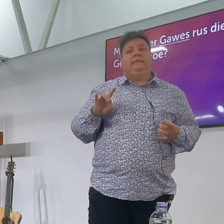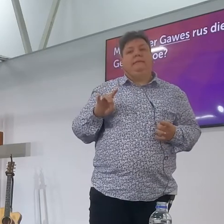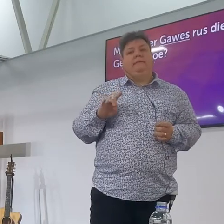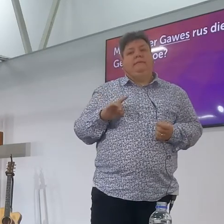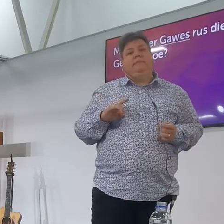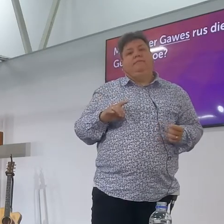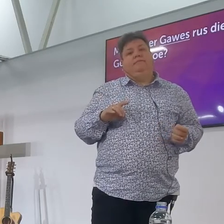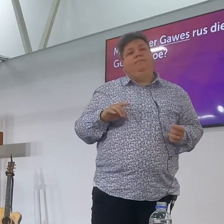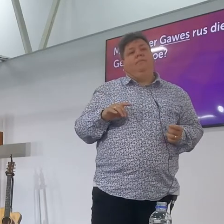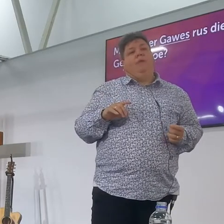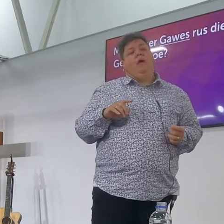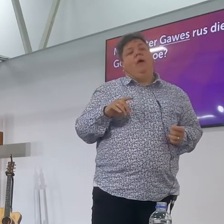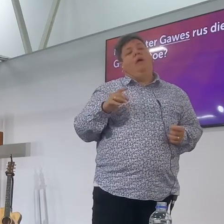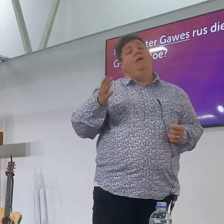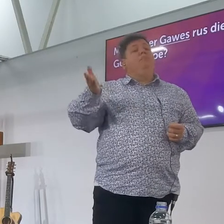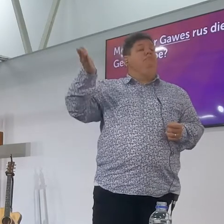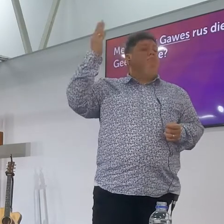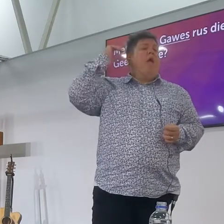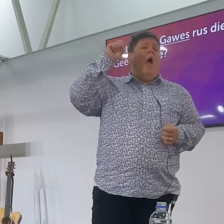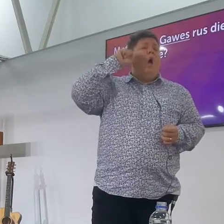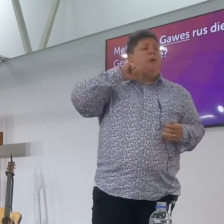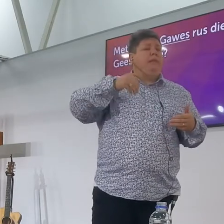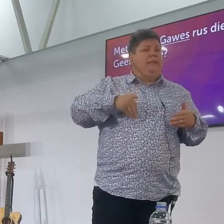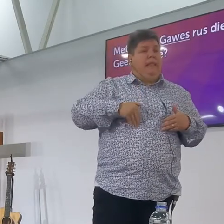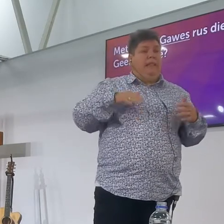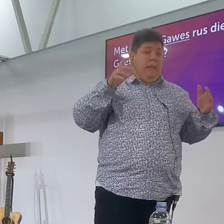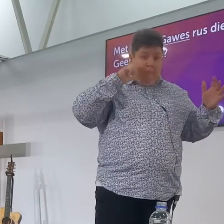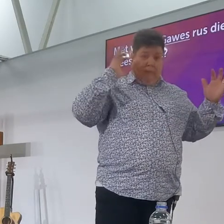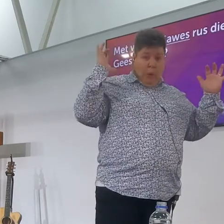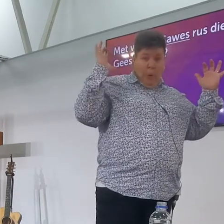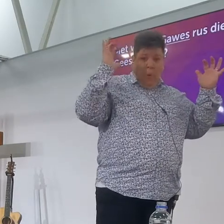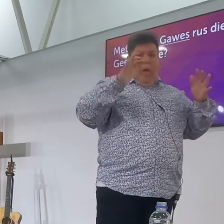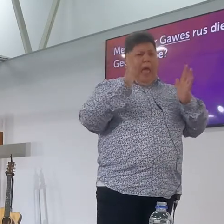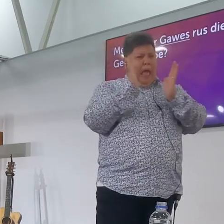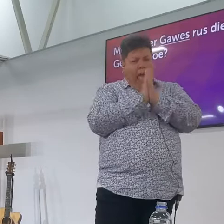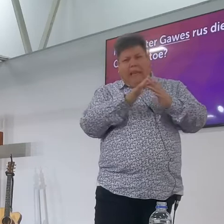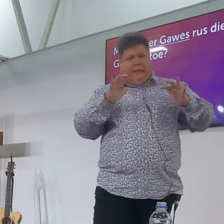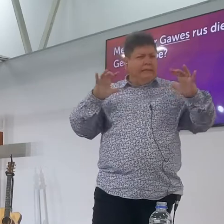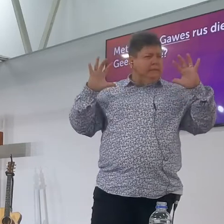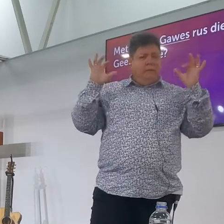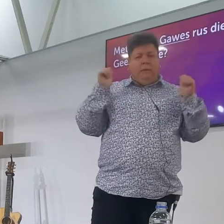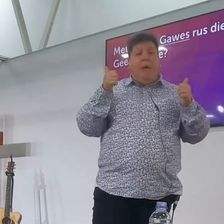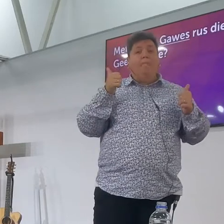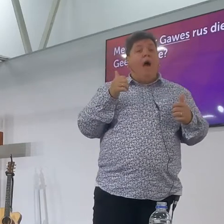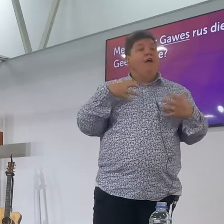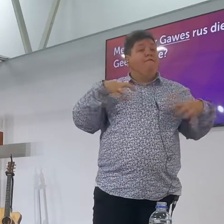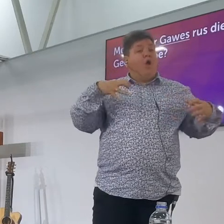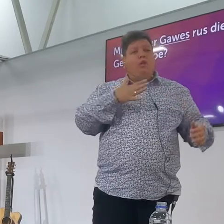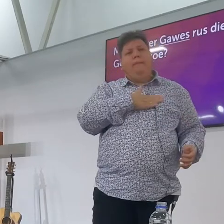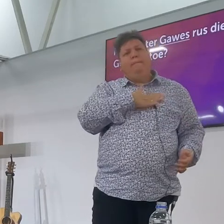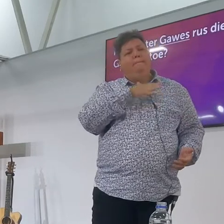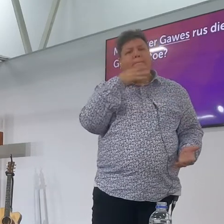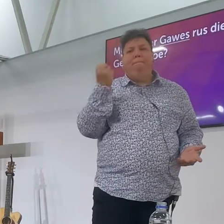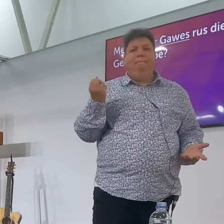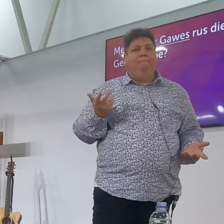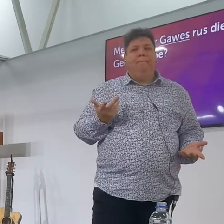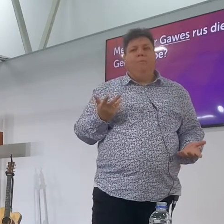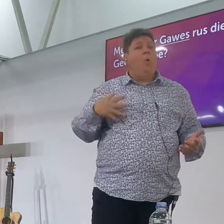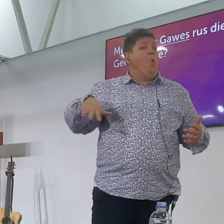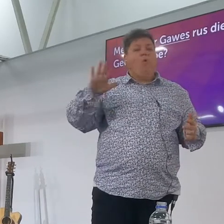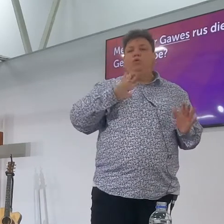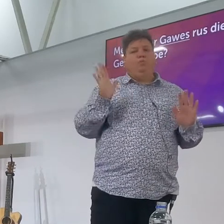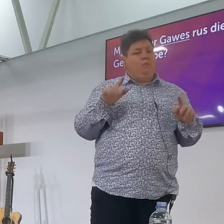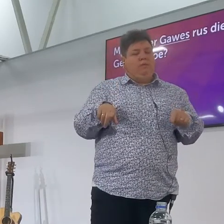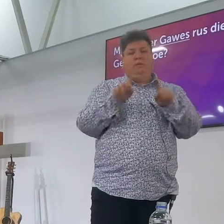is 'n vrot gemeente. Hulle het al die gawes, maar hulle het geen vrug nie. En dis 'n hele raasbrief daai en daarvoor moet ek en jy versigtig